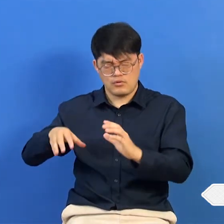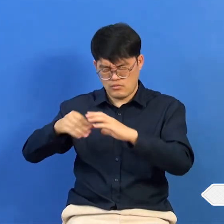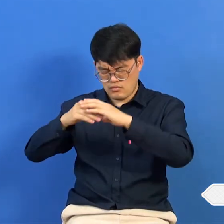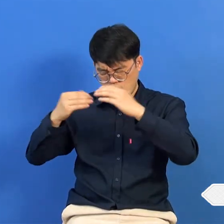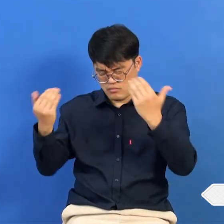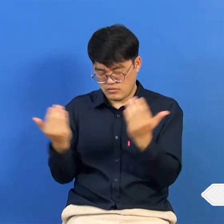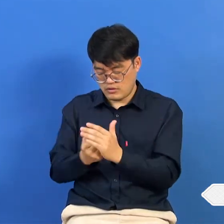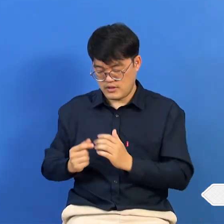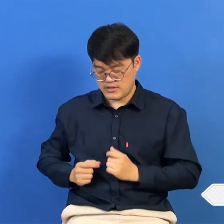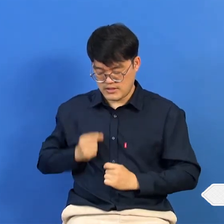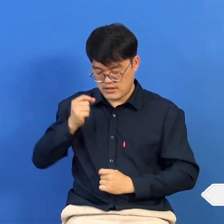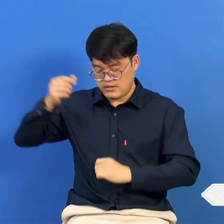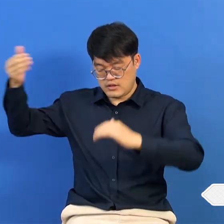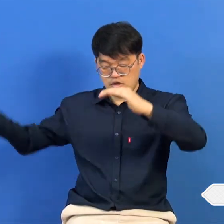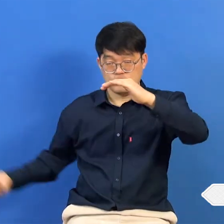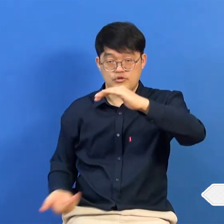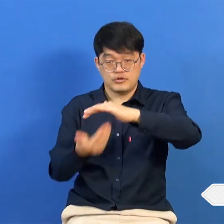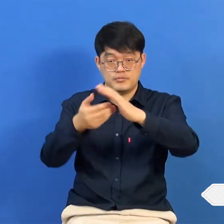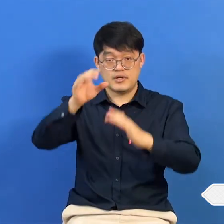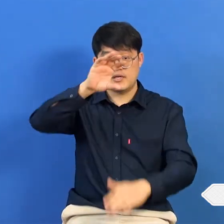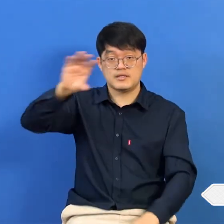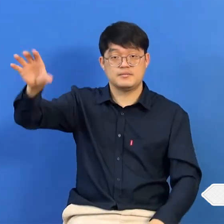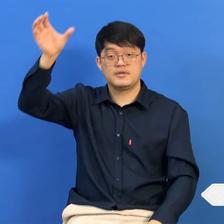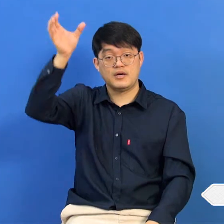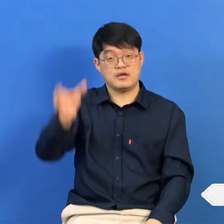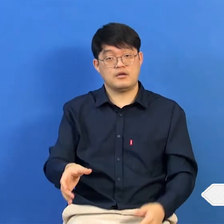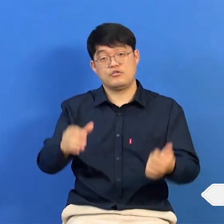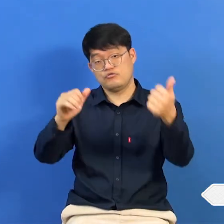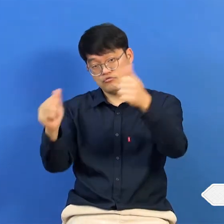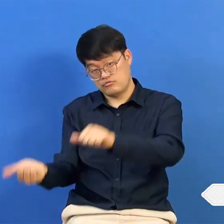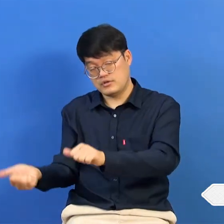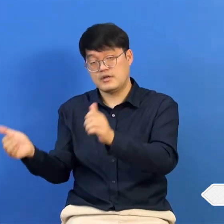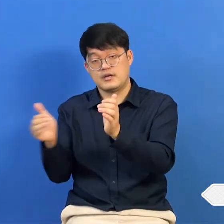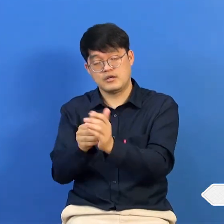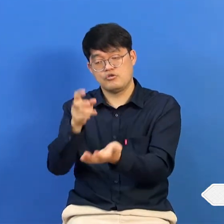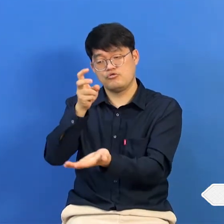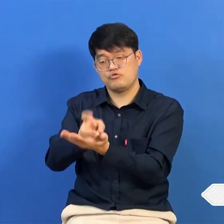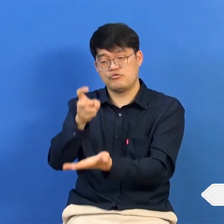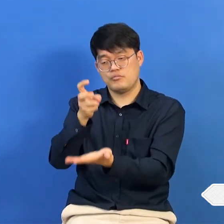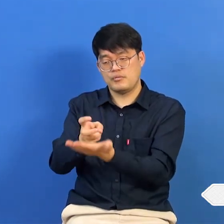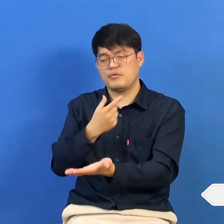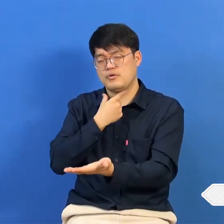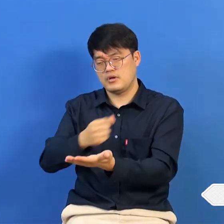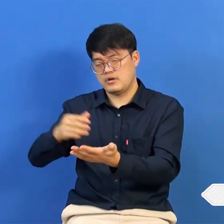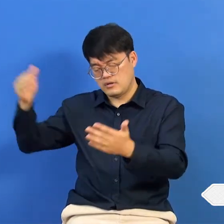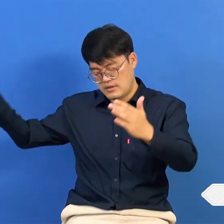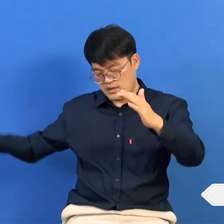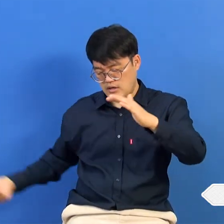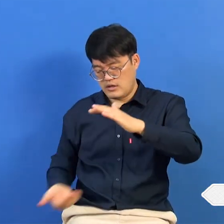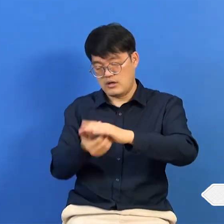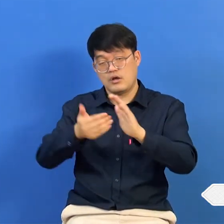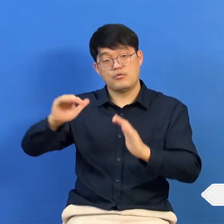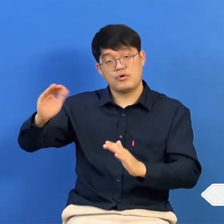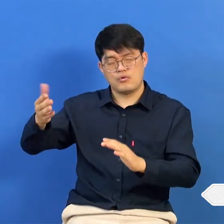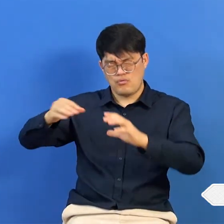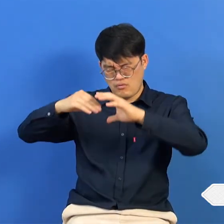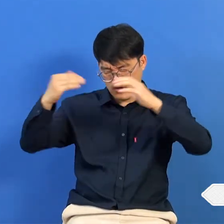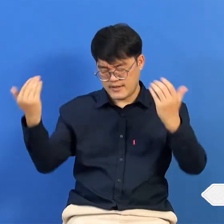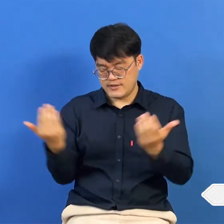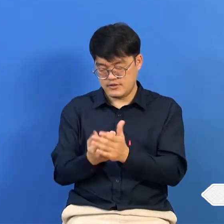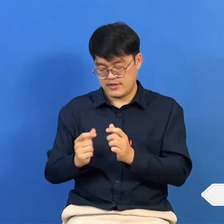이루셨습니다. 십자가에서 죽으시기까지 율법의 요구를 다 이루어 드렸고 온전한 의를